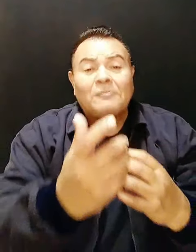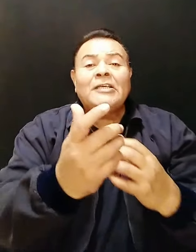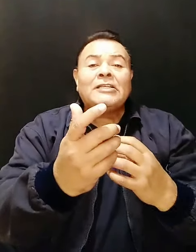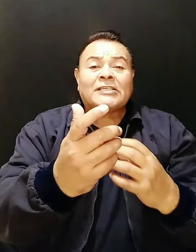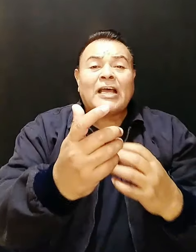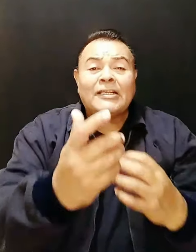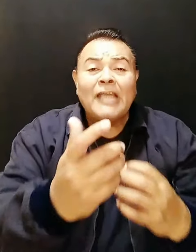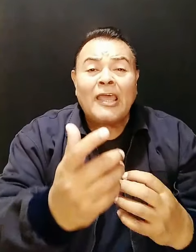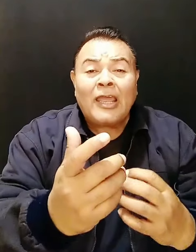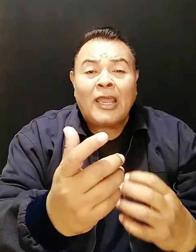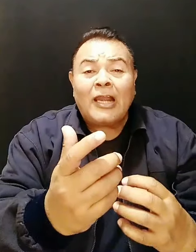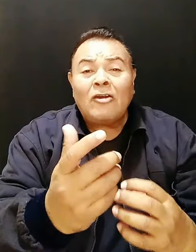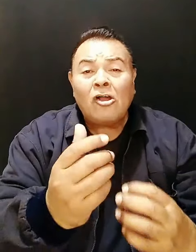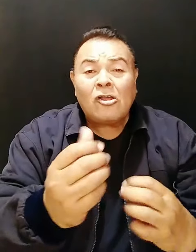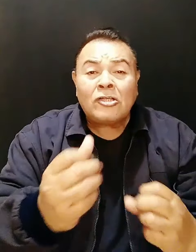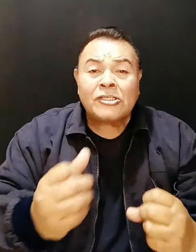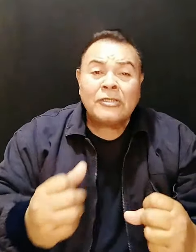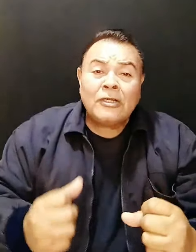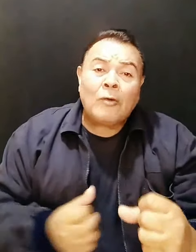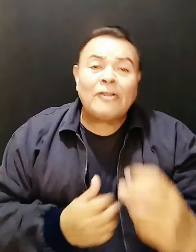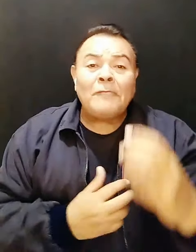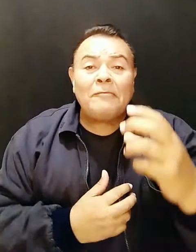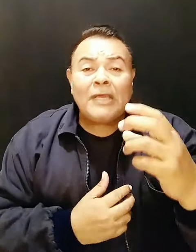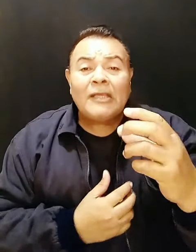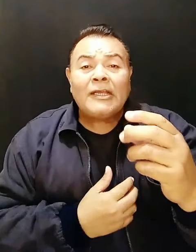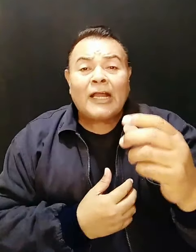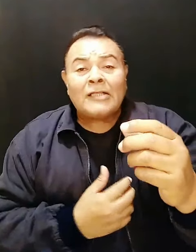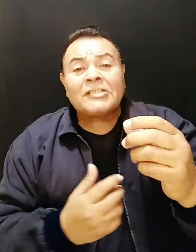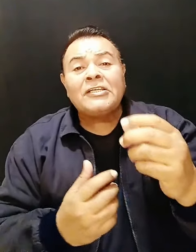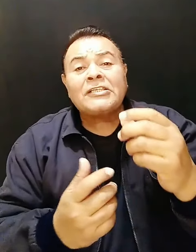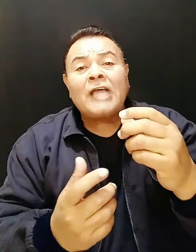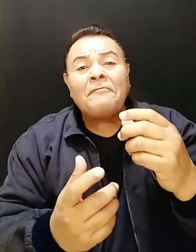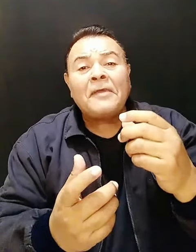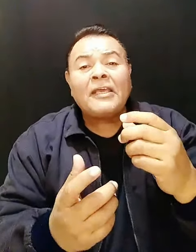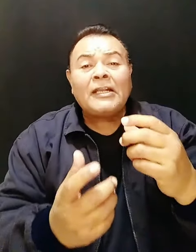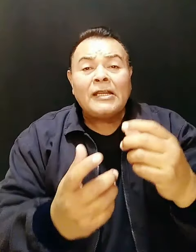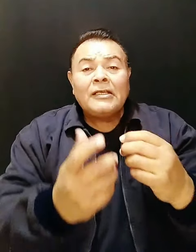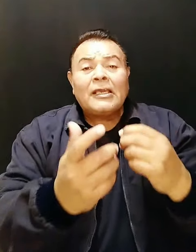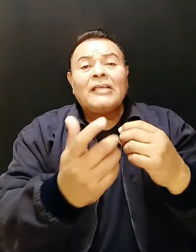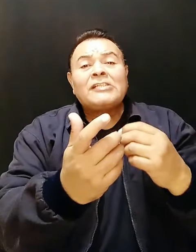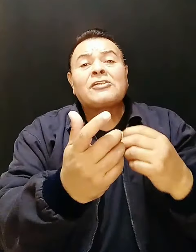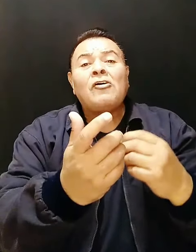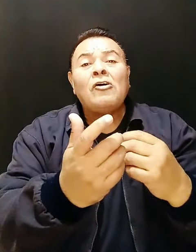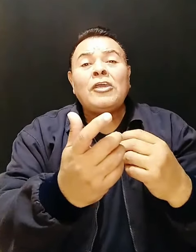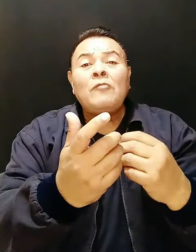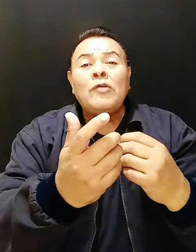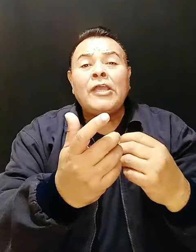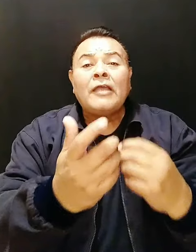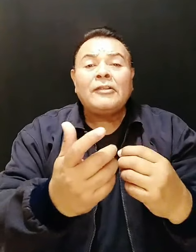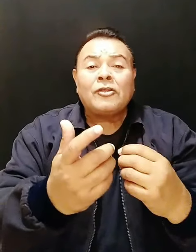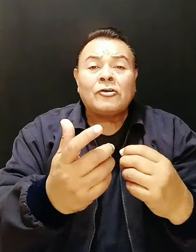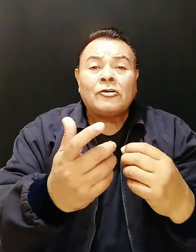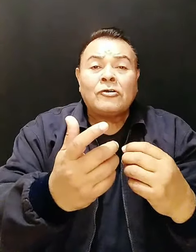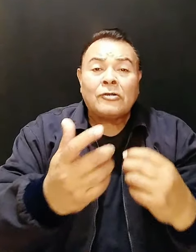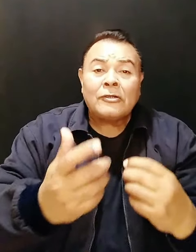mis anhelos cuando me miran sin saber que estoy muriendo